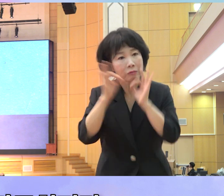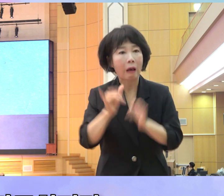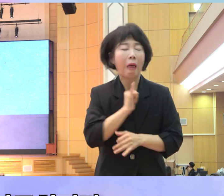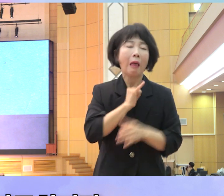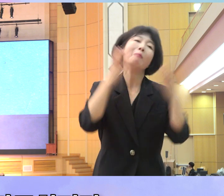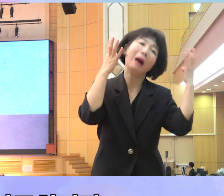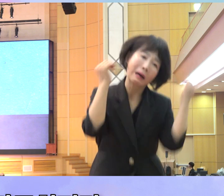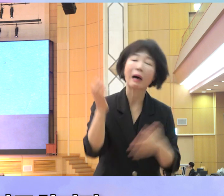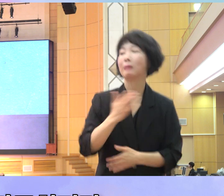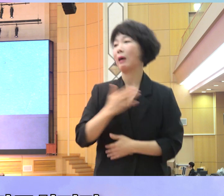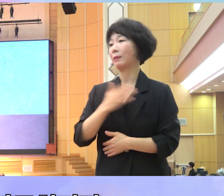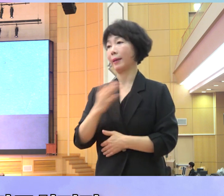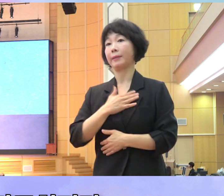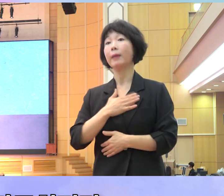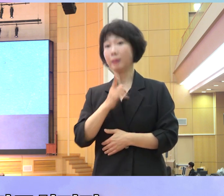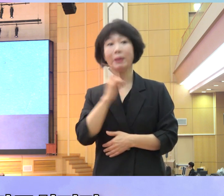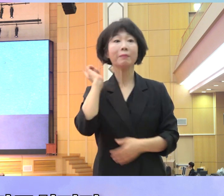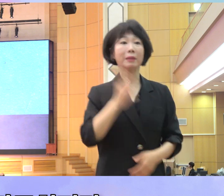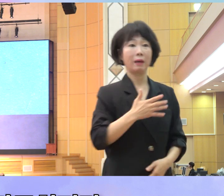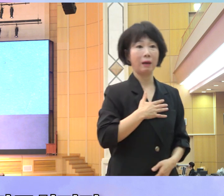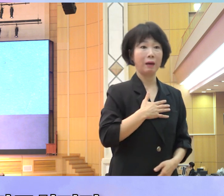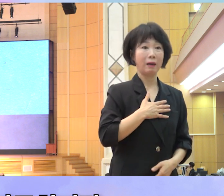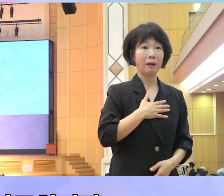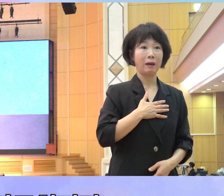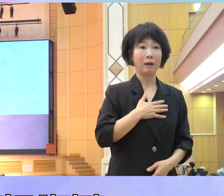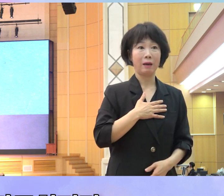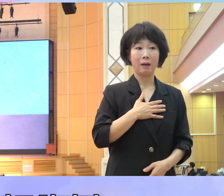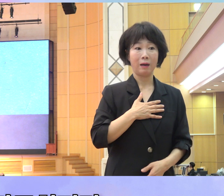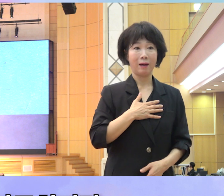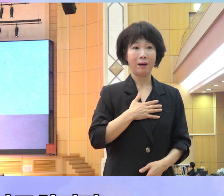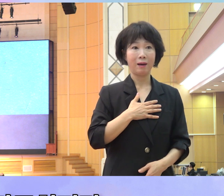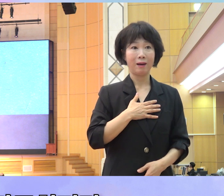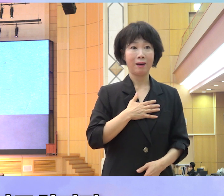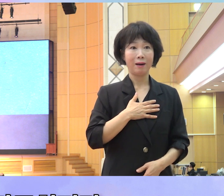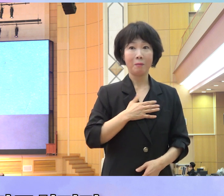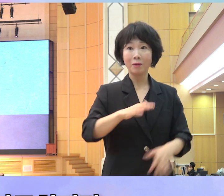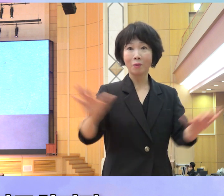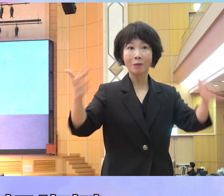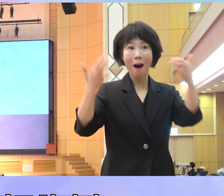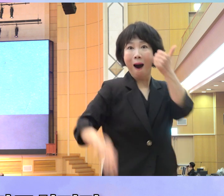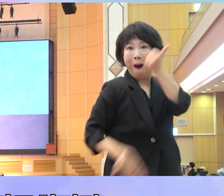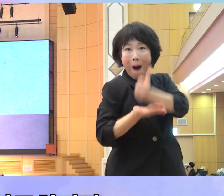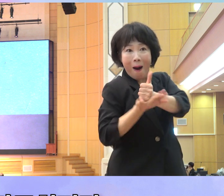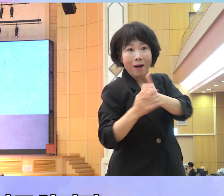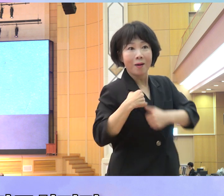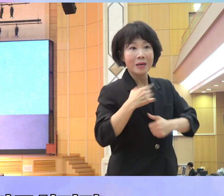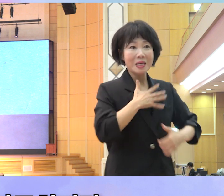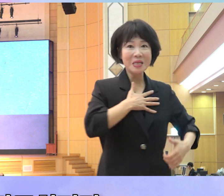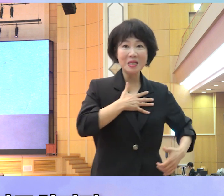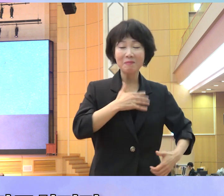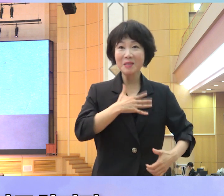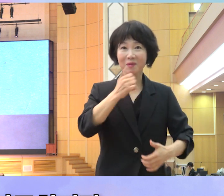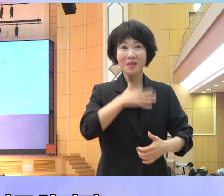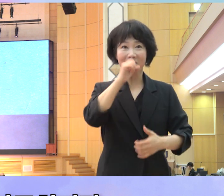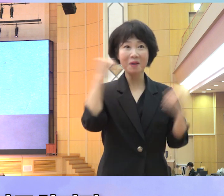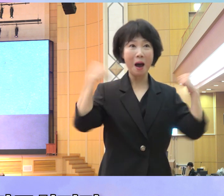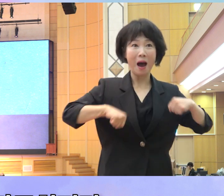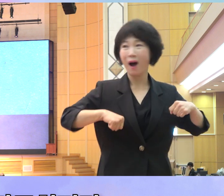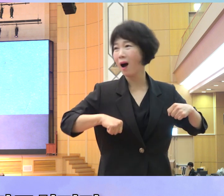여러분도 마찬가지예요. 조금 좋은 거 경험했다고 우쭐해가지고, 또는 해결이